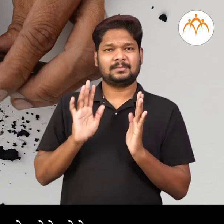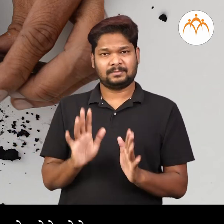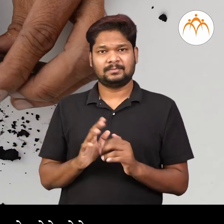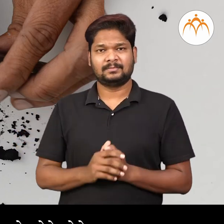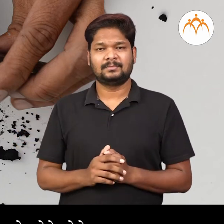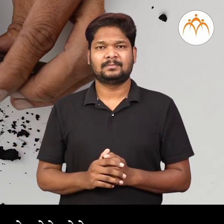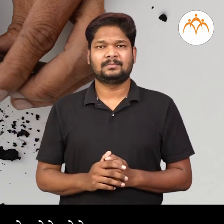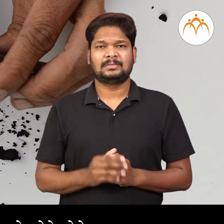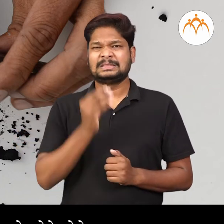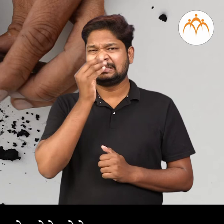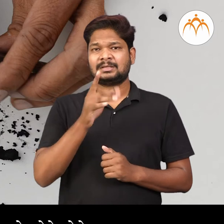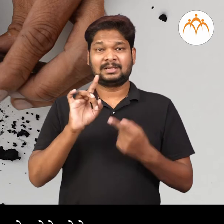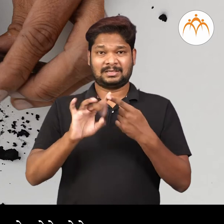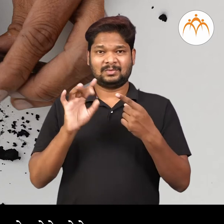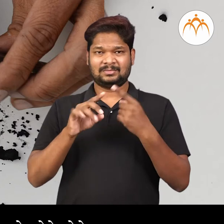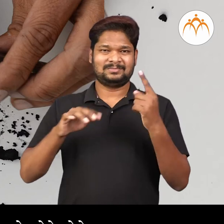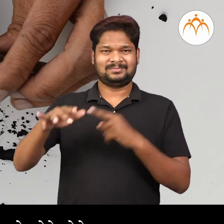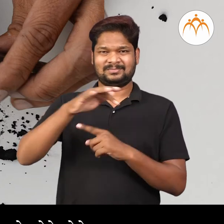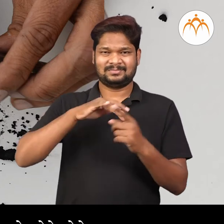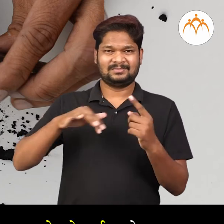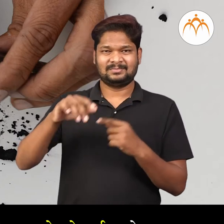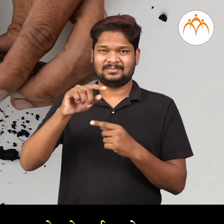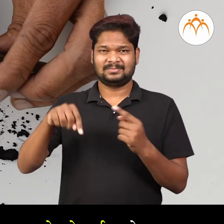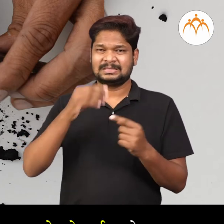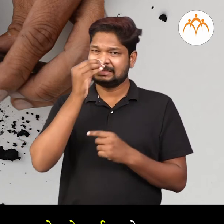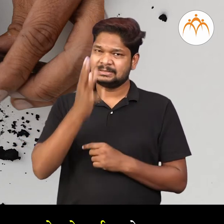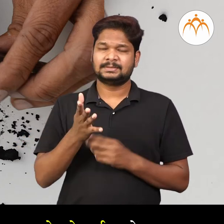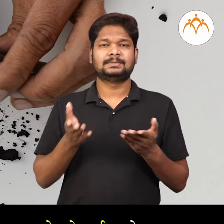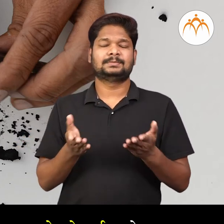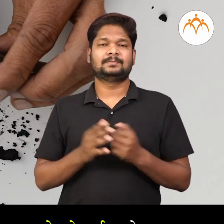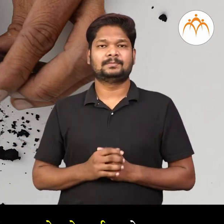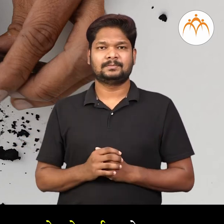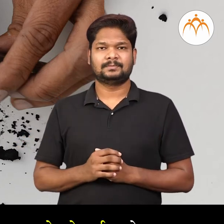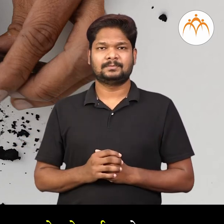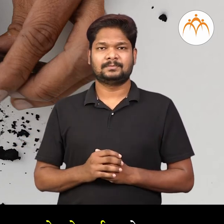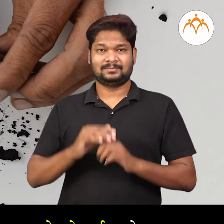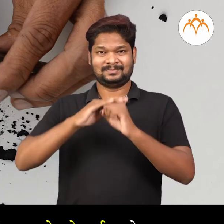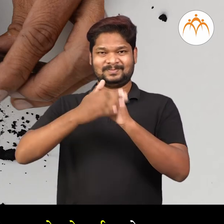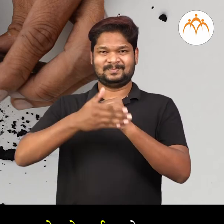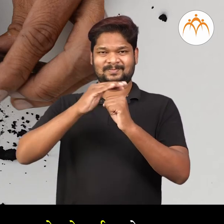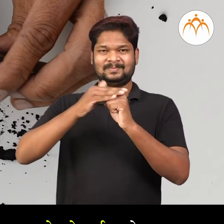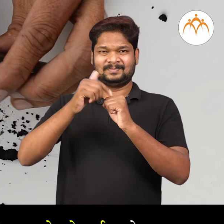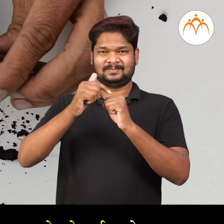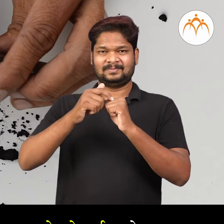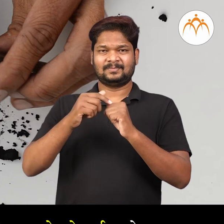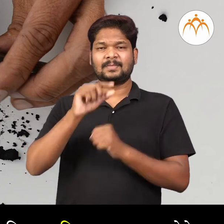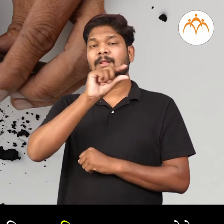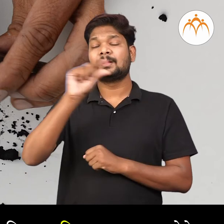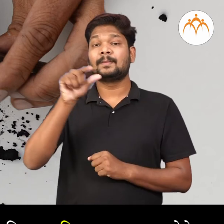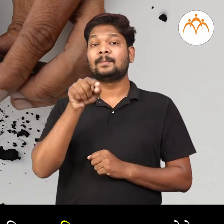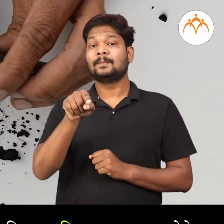निर्माण सुपर लेपचा स्वरूप वापस ले लिया इलेक्ट्रोलाइट में